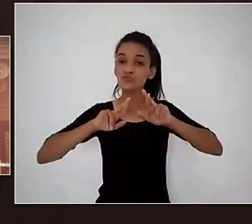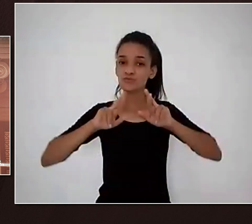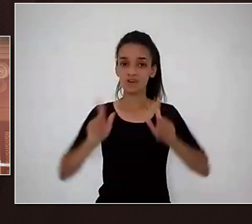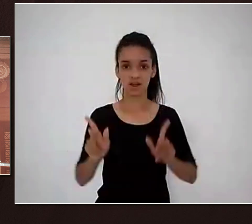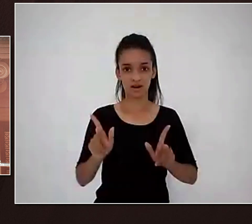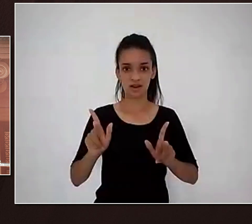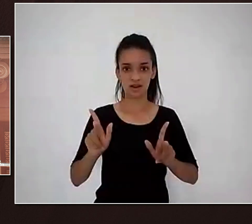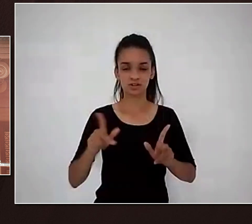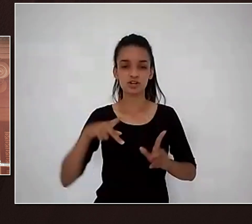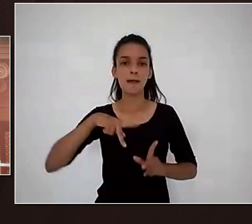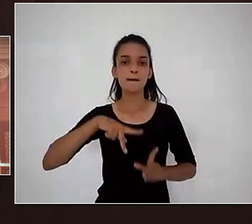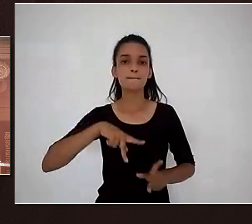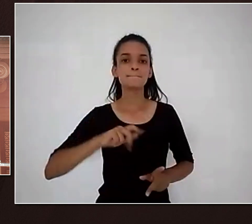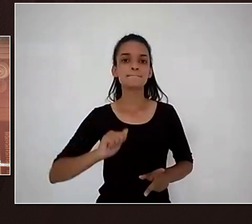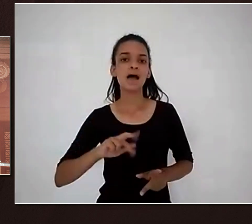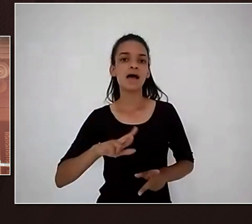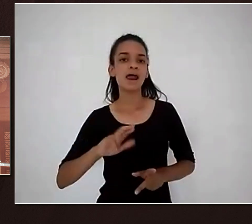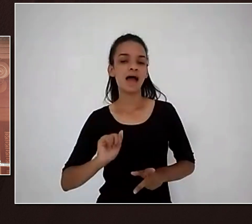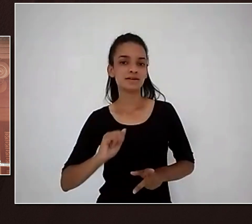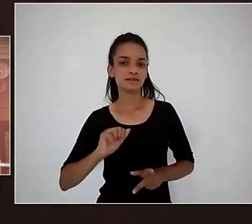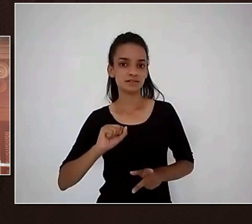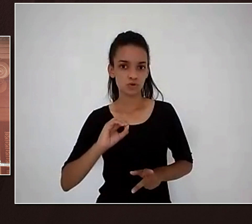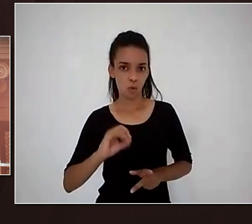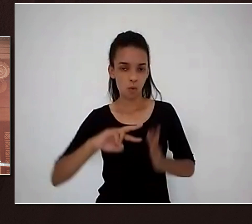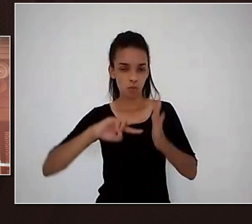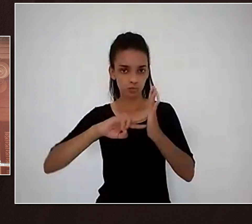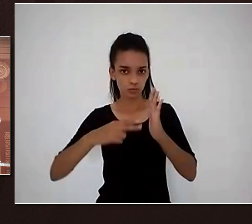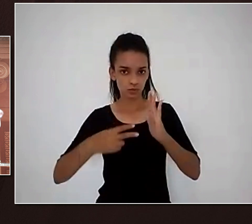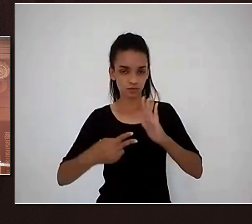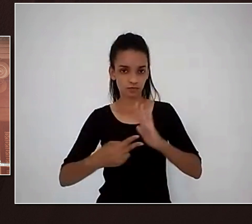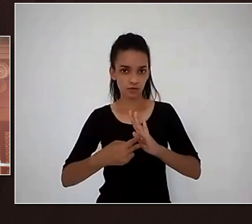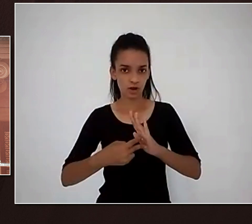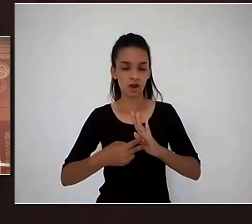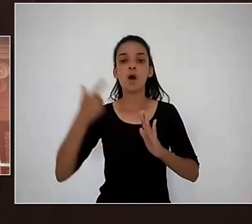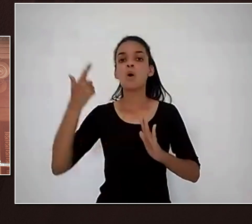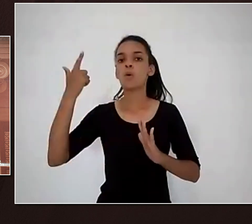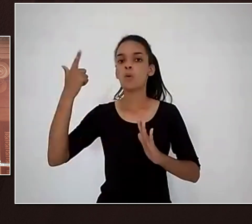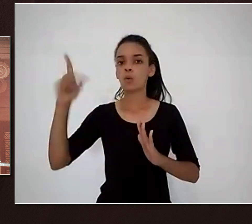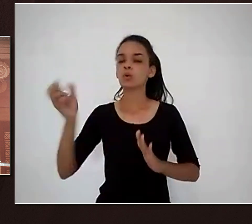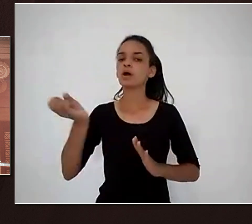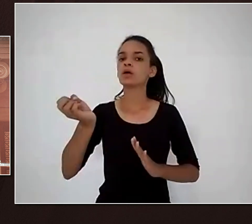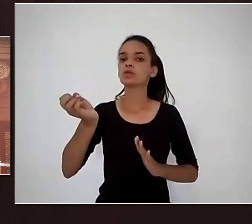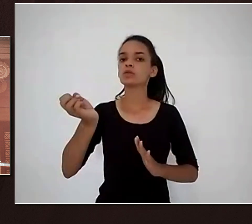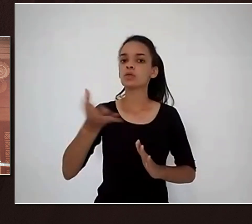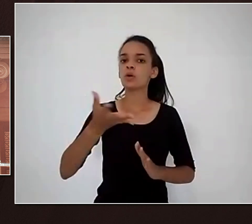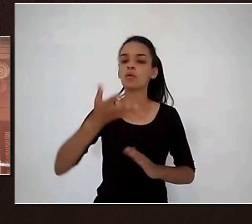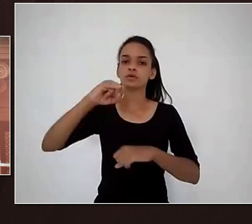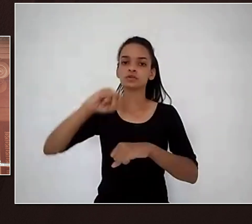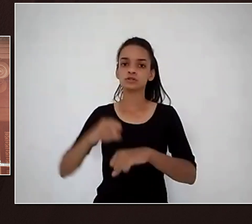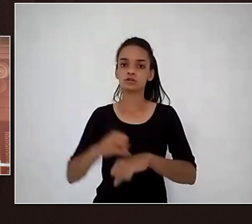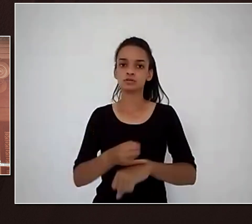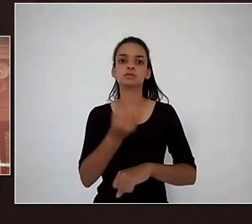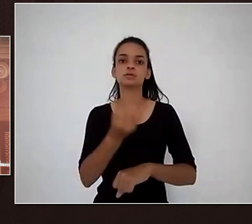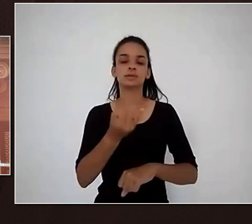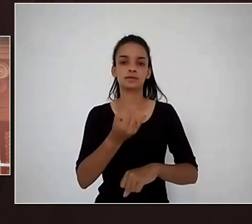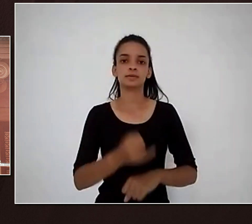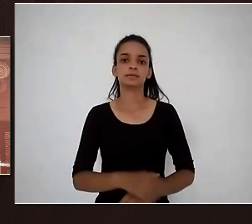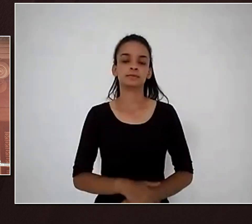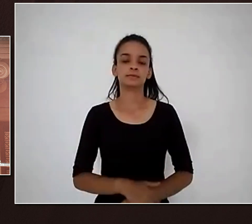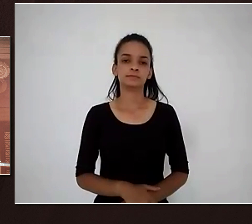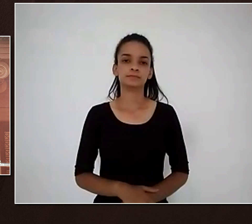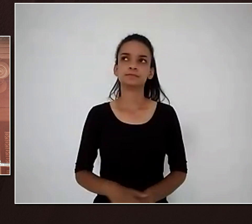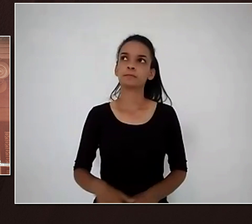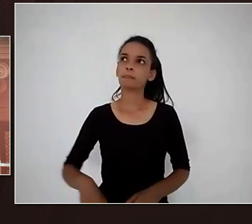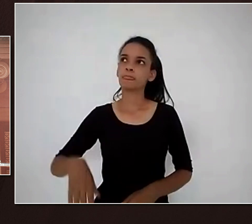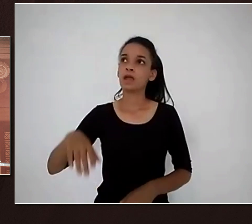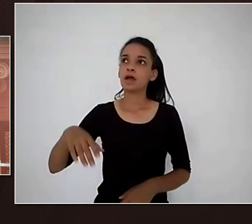a Nova Jerusalém. Nós teremos um paraíso definitivo, que é a Nova Jerusalém. Quando chegar novo céu, nova